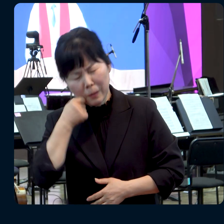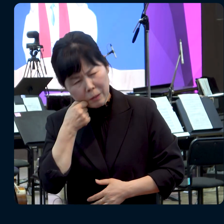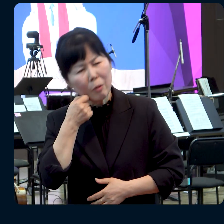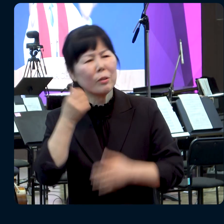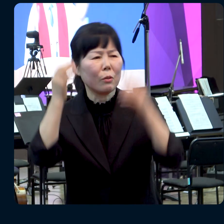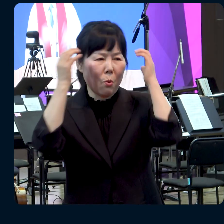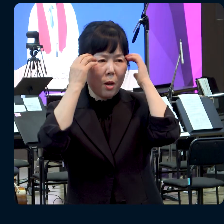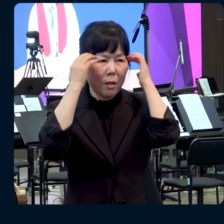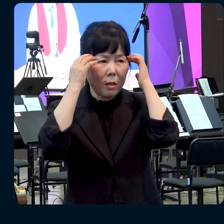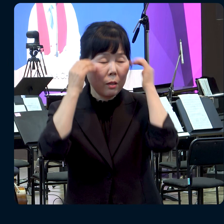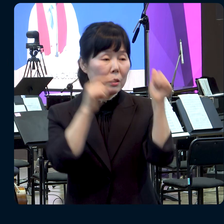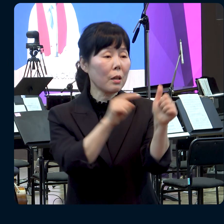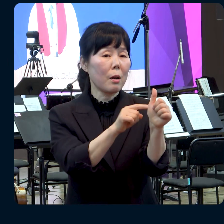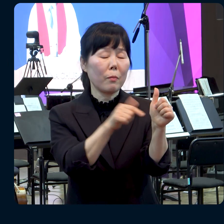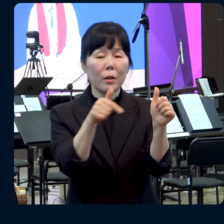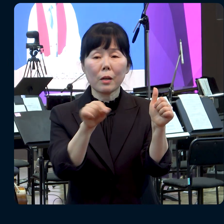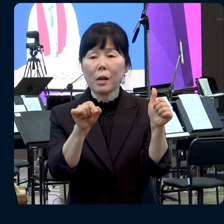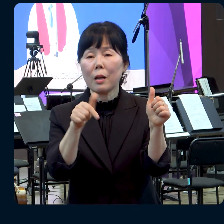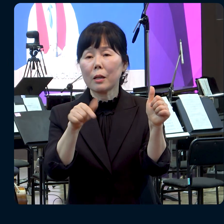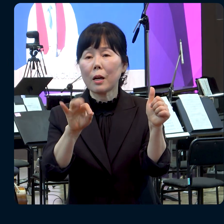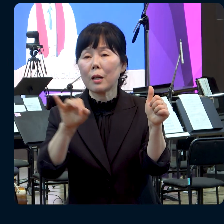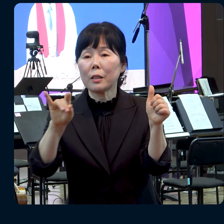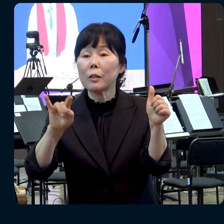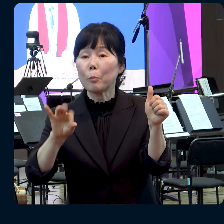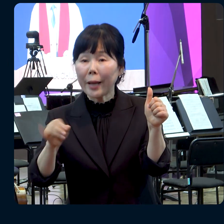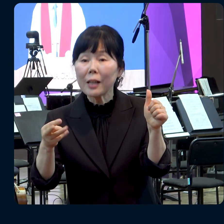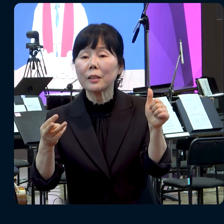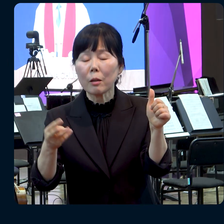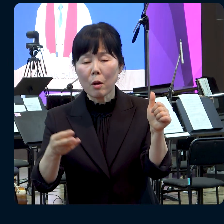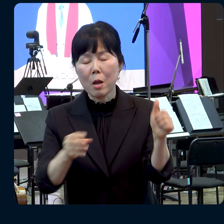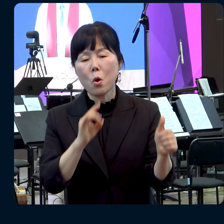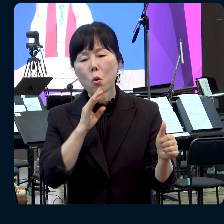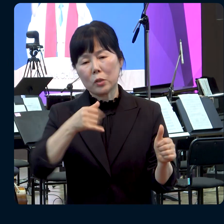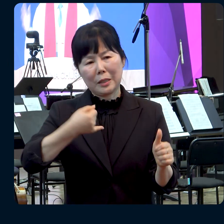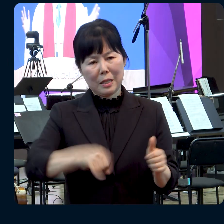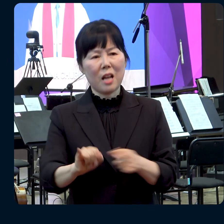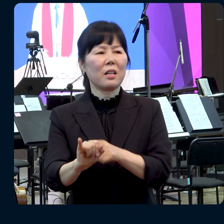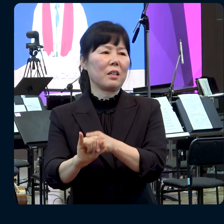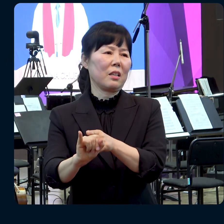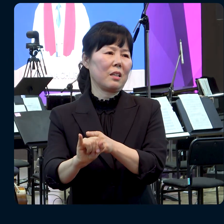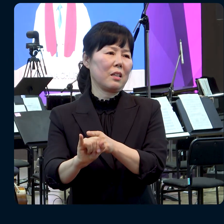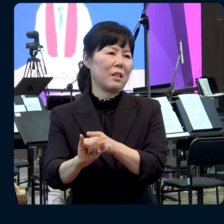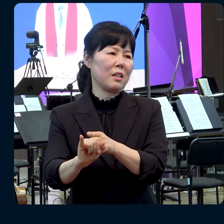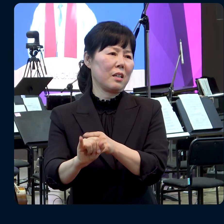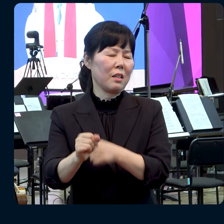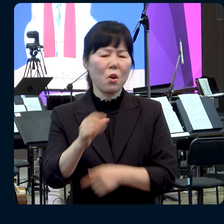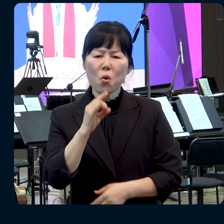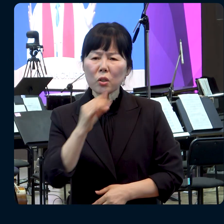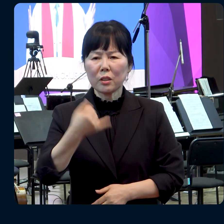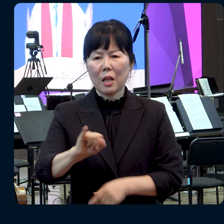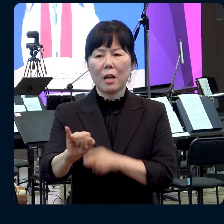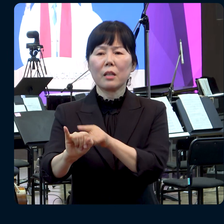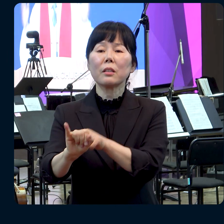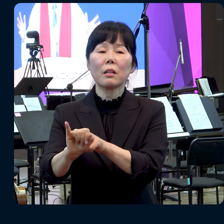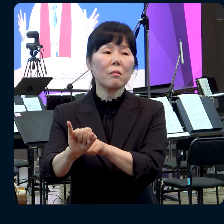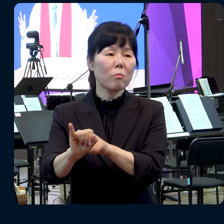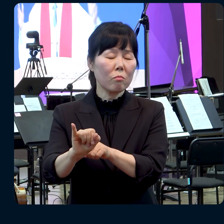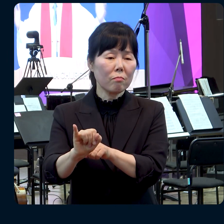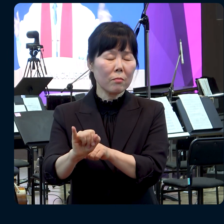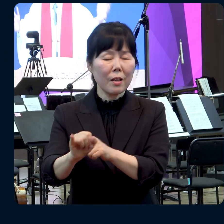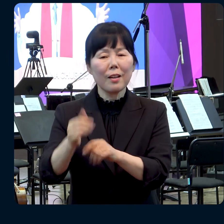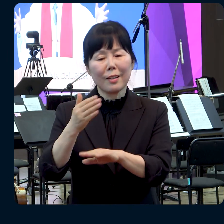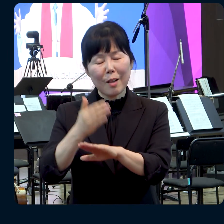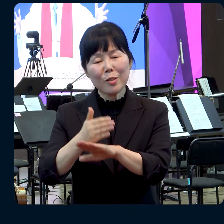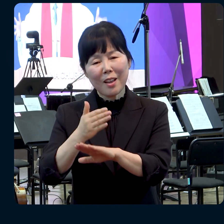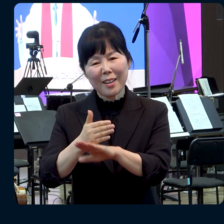이 가이벨에겐 외동딸이 있었습니다. 너무 사랑하는 외동딸인데 그 외동딸이 정말 감사하게도